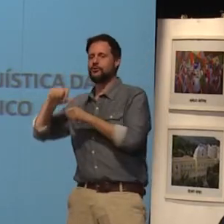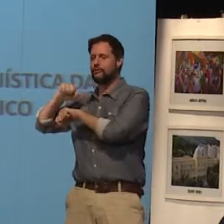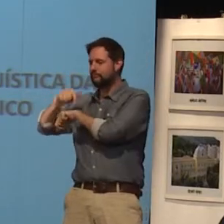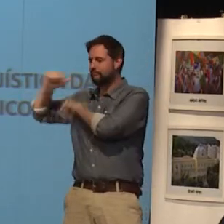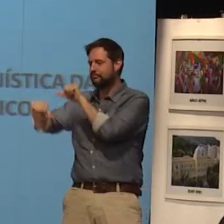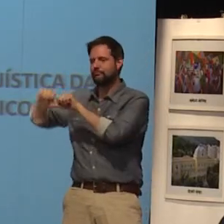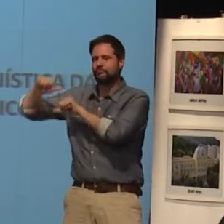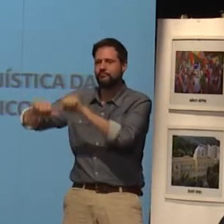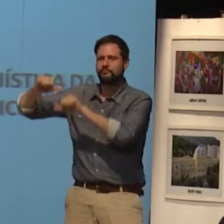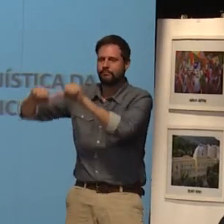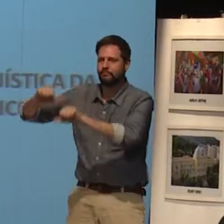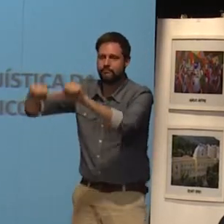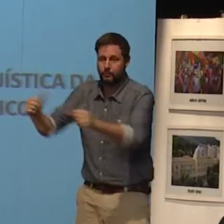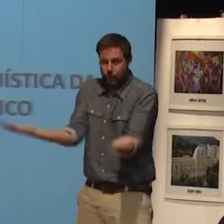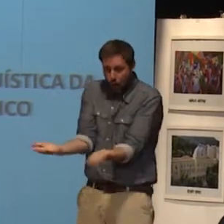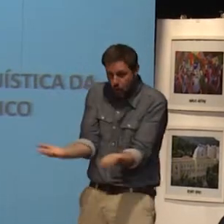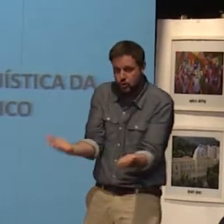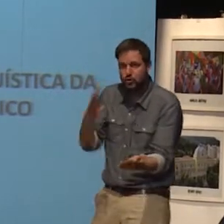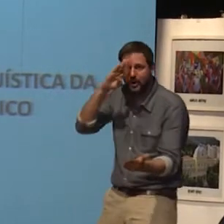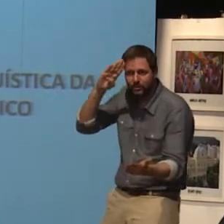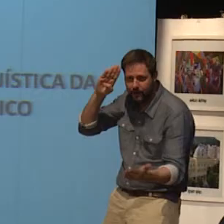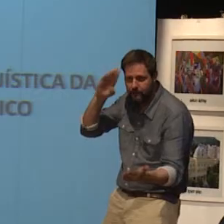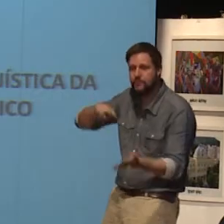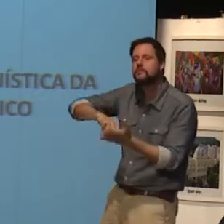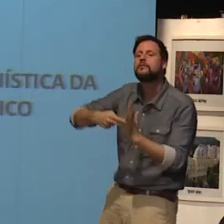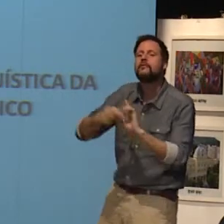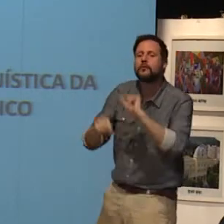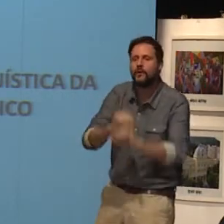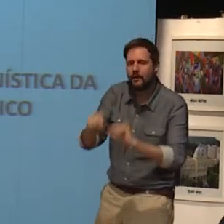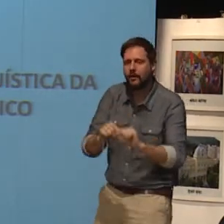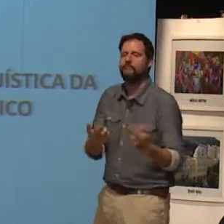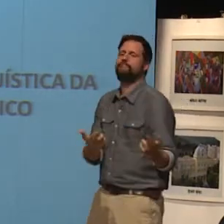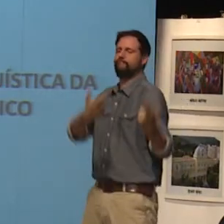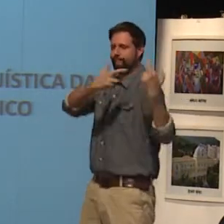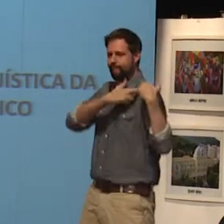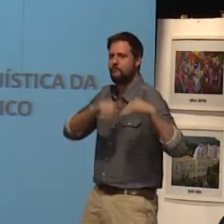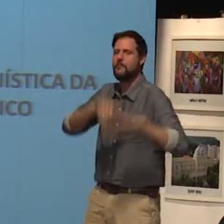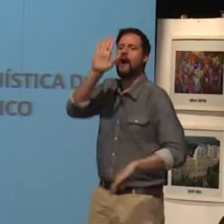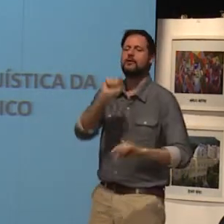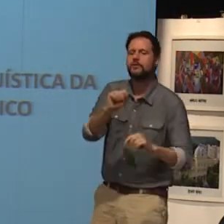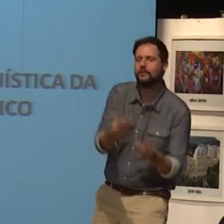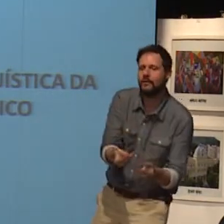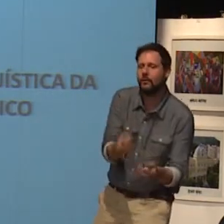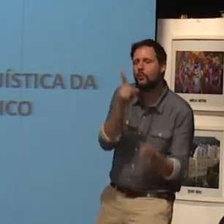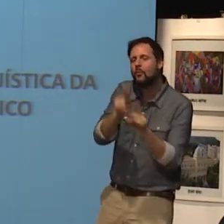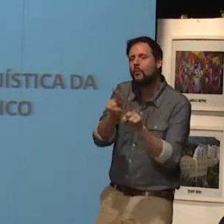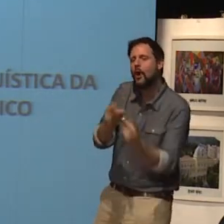diferentes, porque esse movimento linguístico ele vem mudando. E hoje a academia ela tem essa